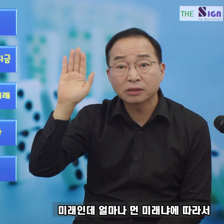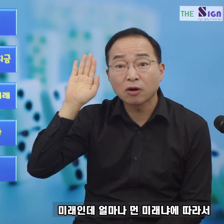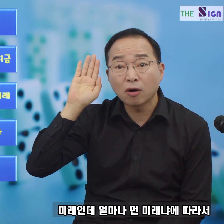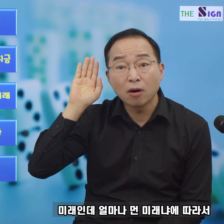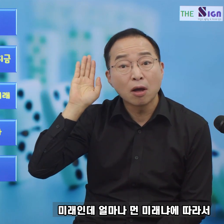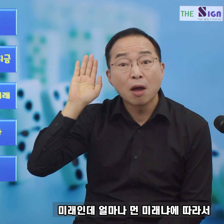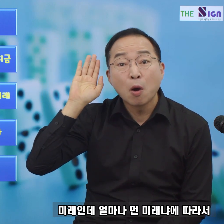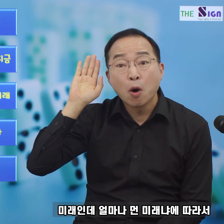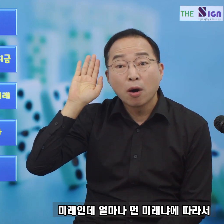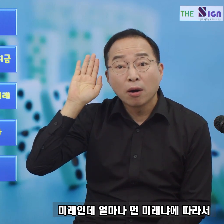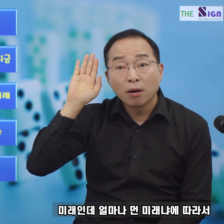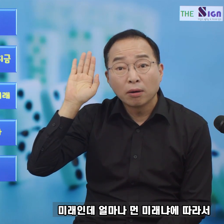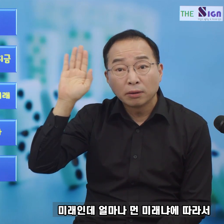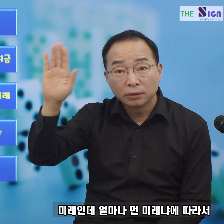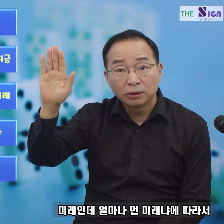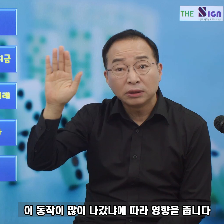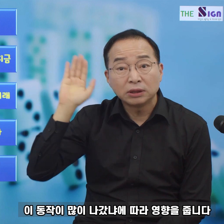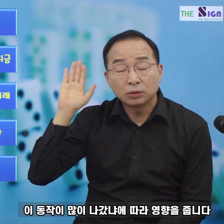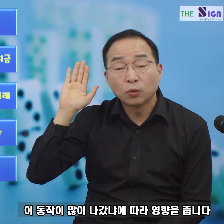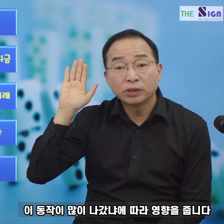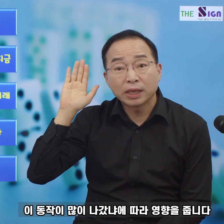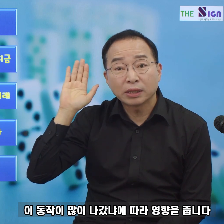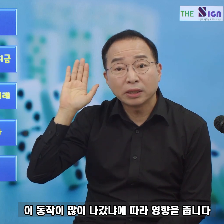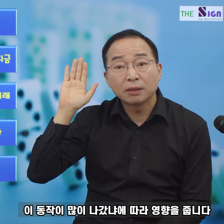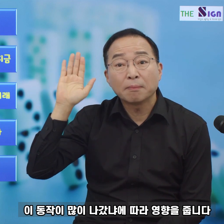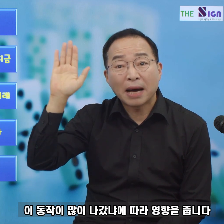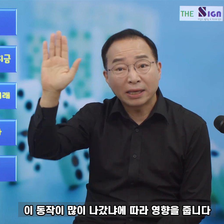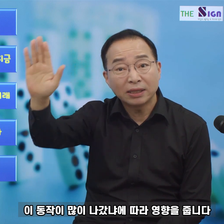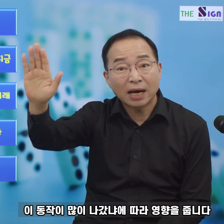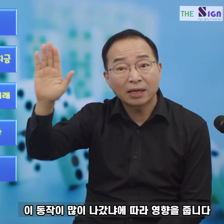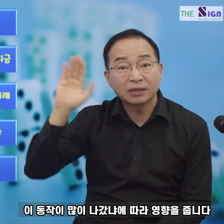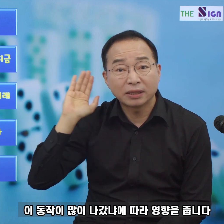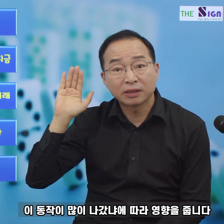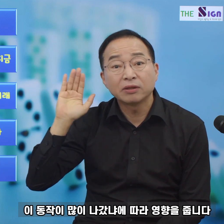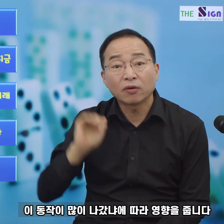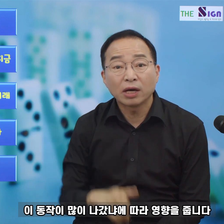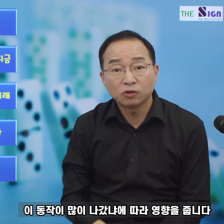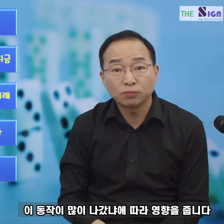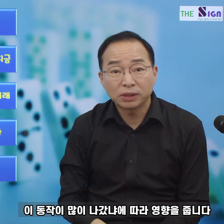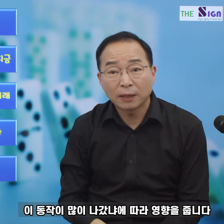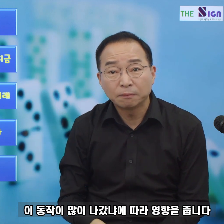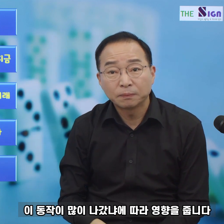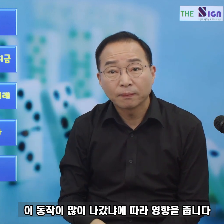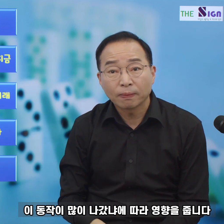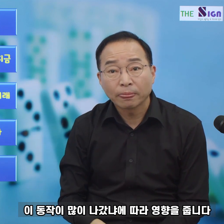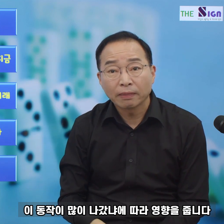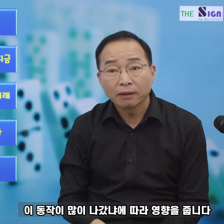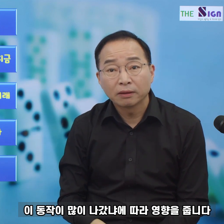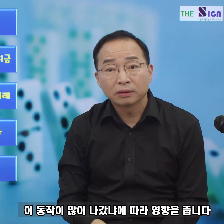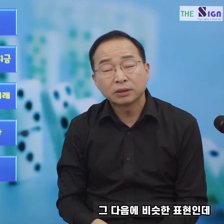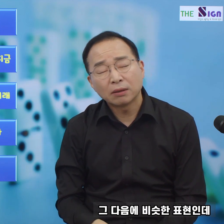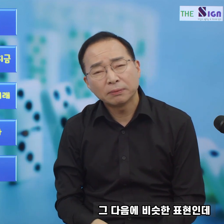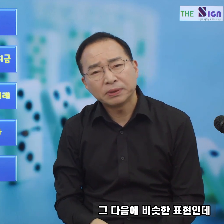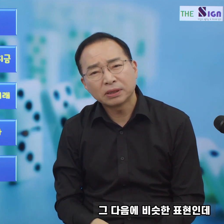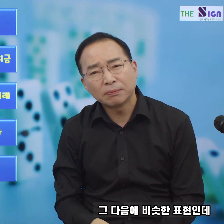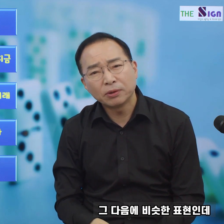따라서 이 동작이 많이 나가느냐에 따라 영향을 줍니다. 그 다음에 비슷한